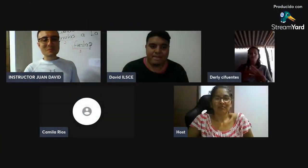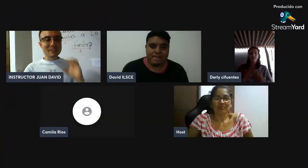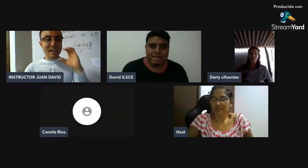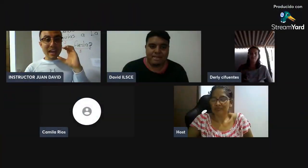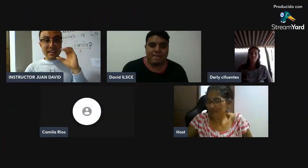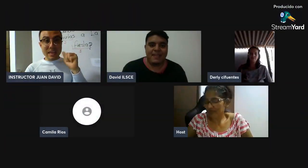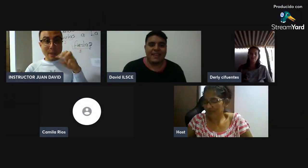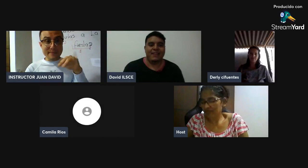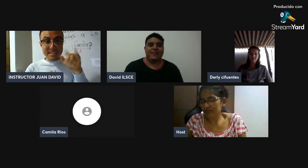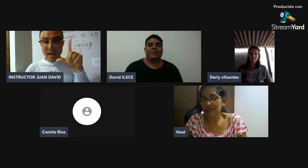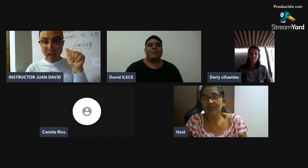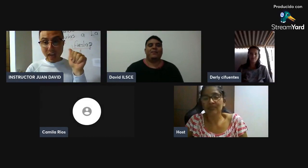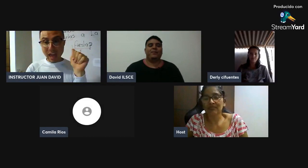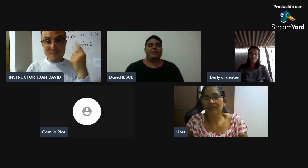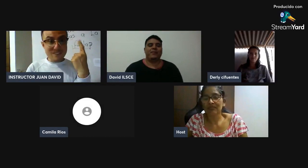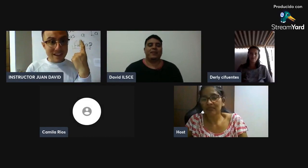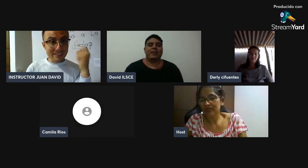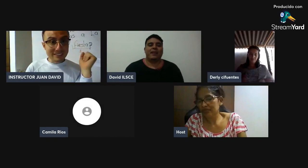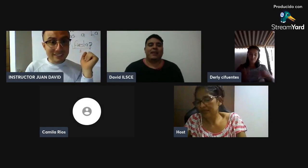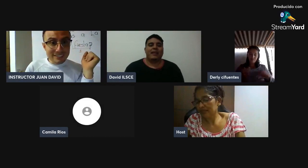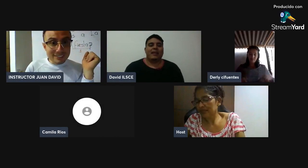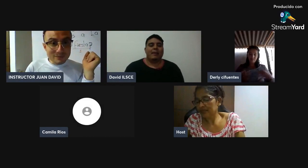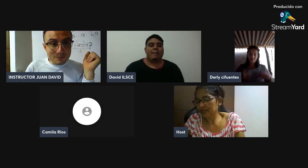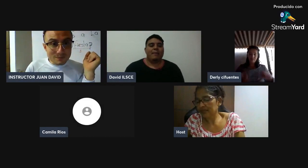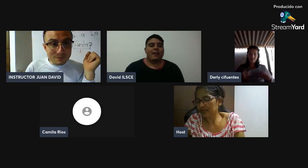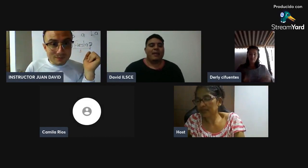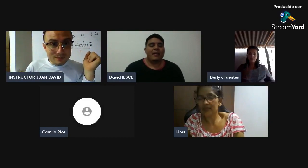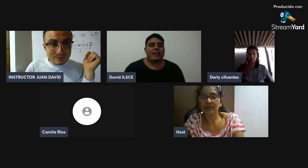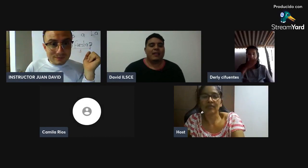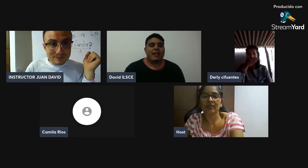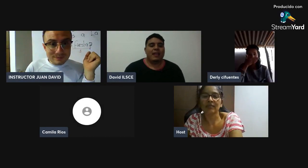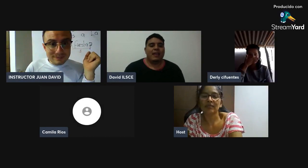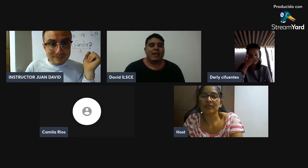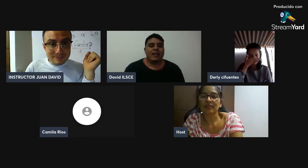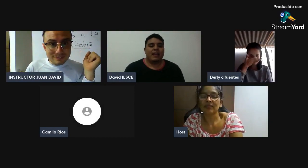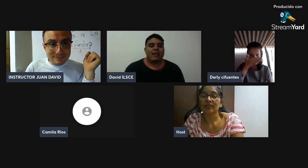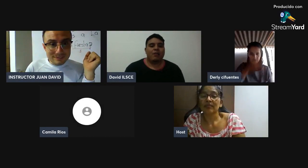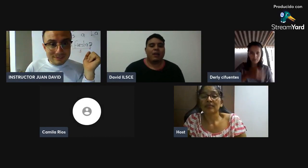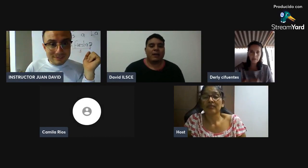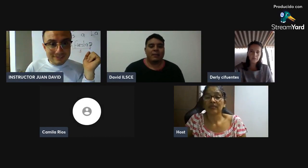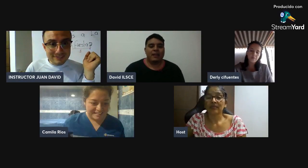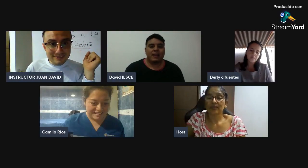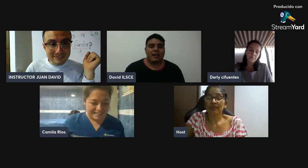bien bien con camila